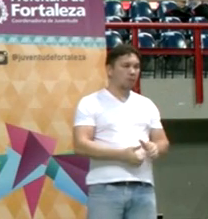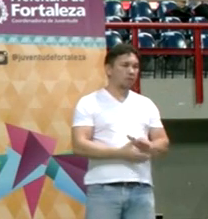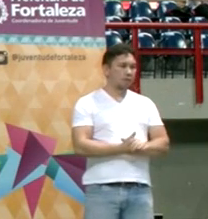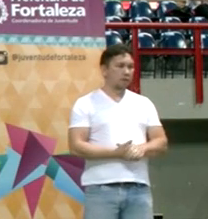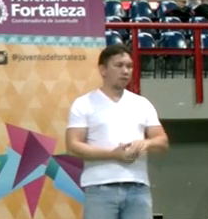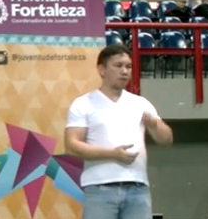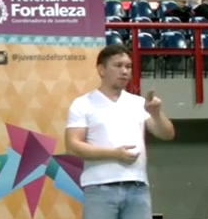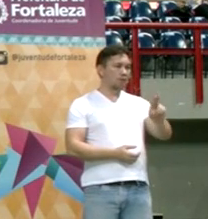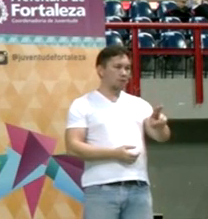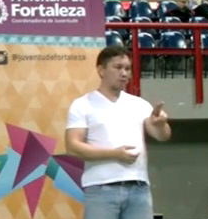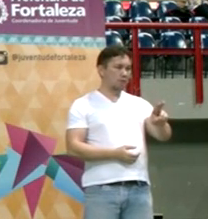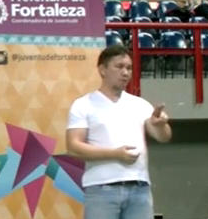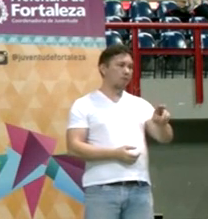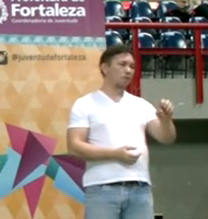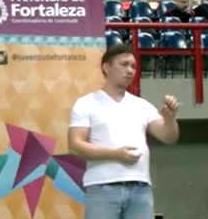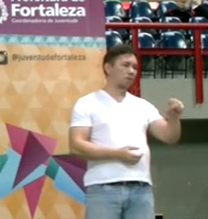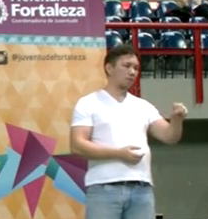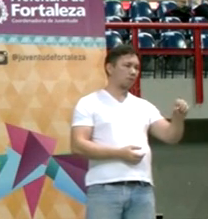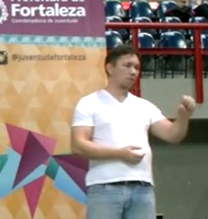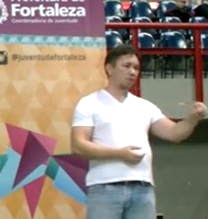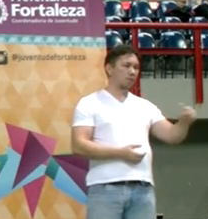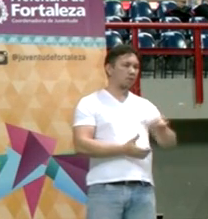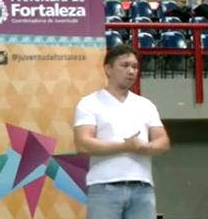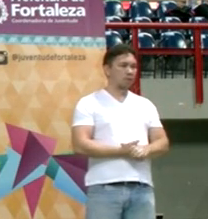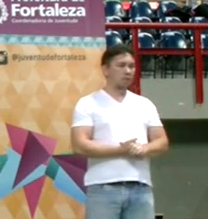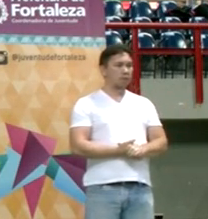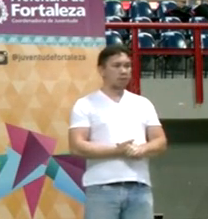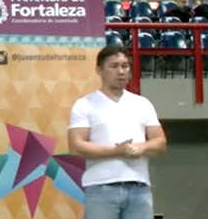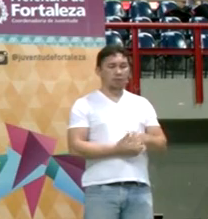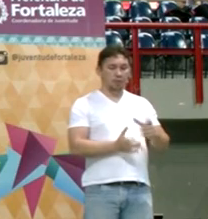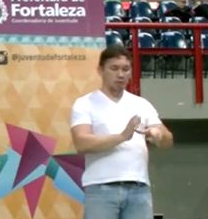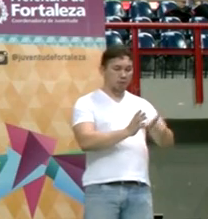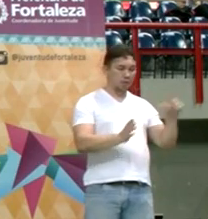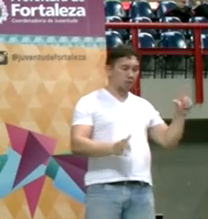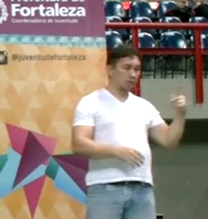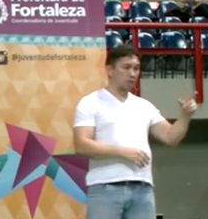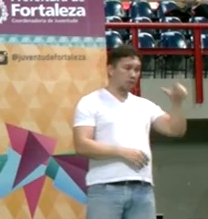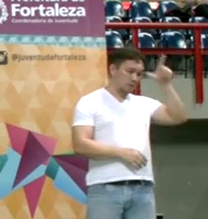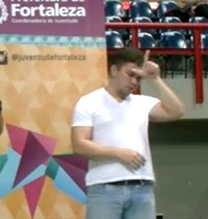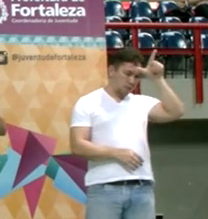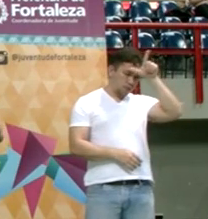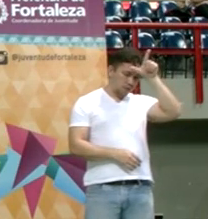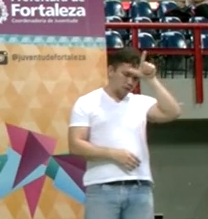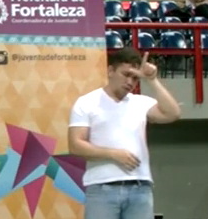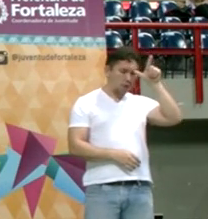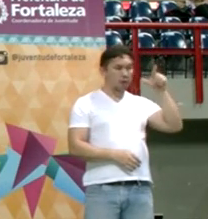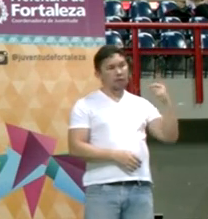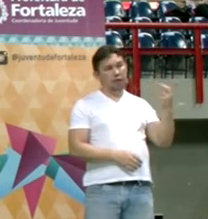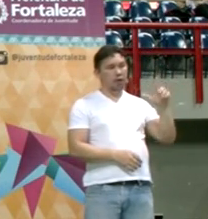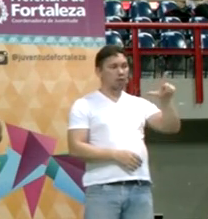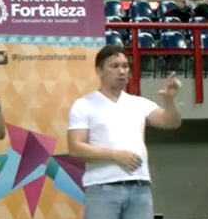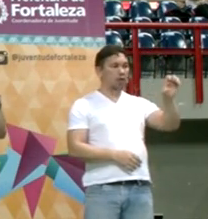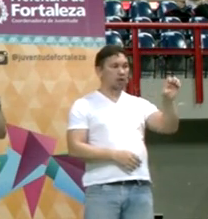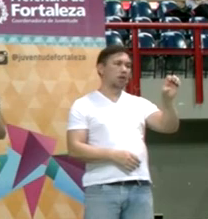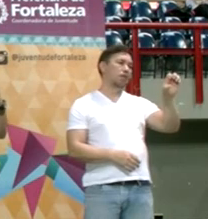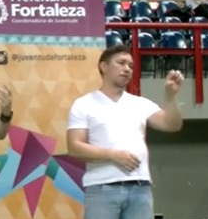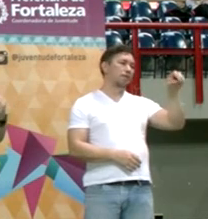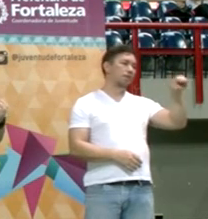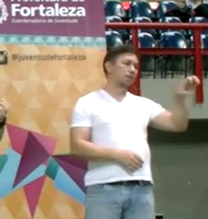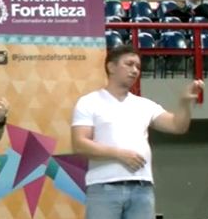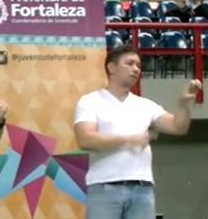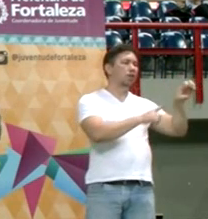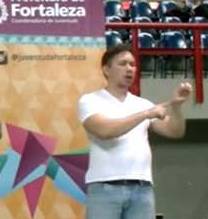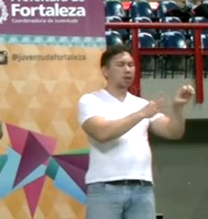União Soviética. Só que antes da União Soviética existir, o grande líder deles era o Lenin. O Lenin era